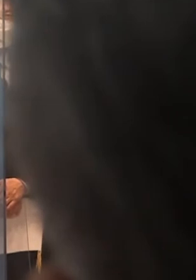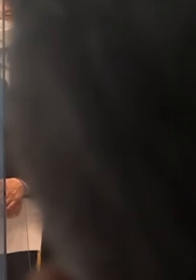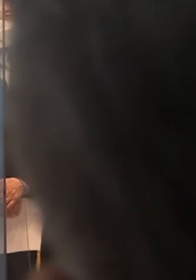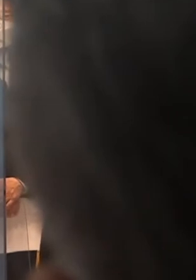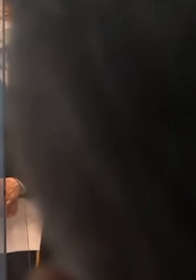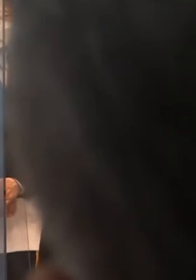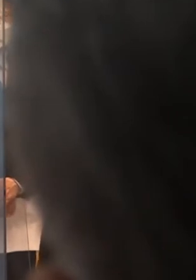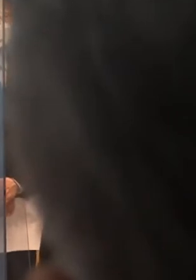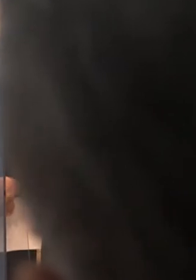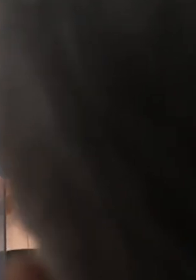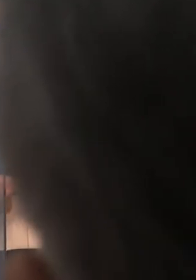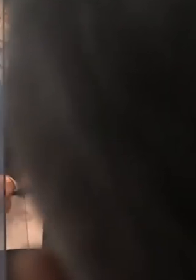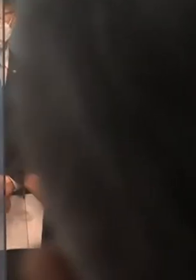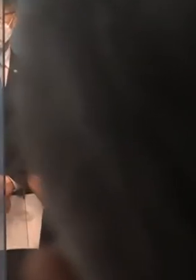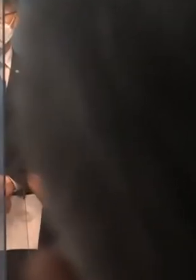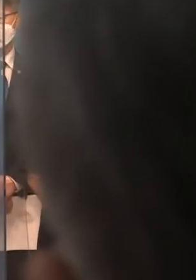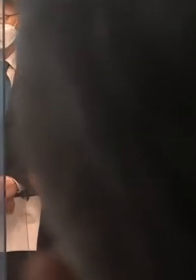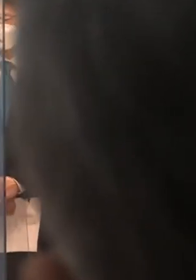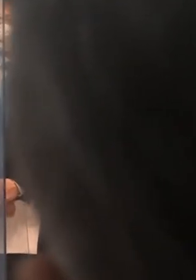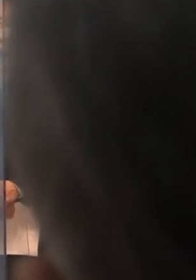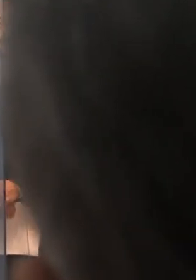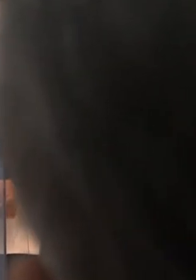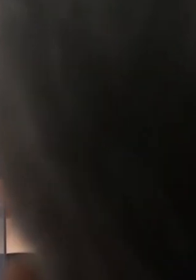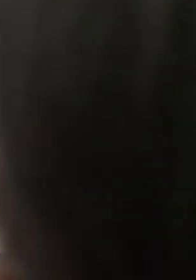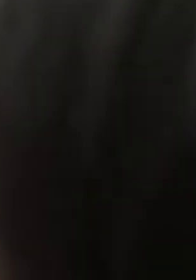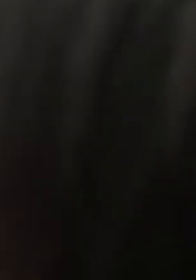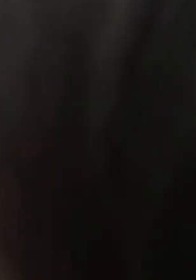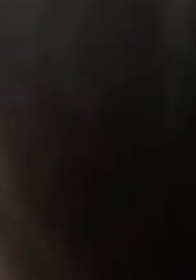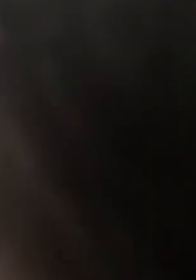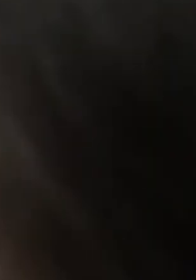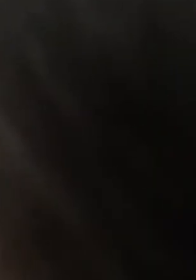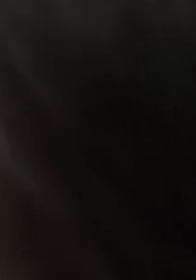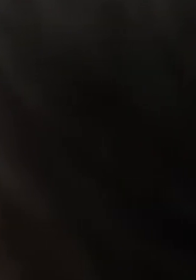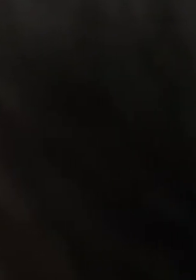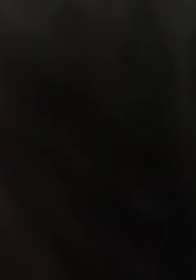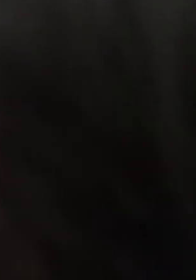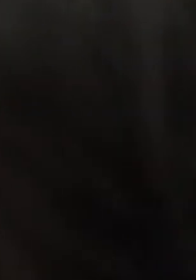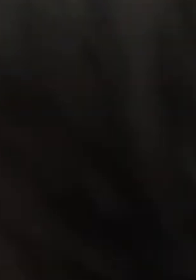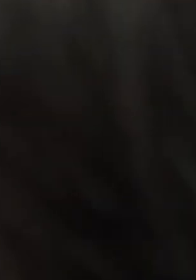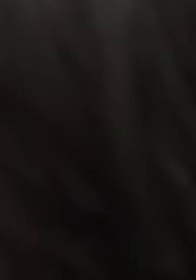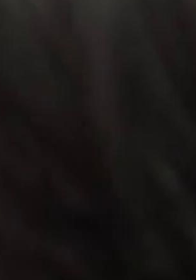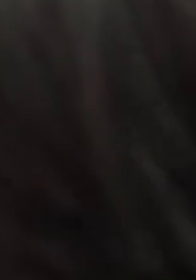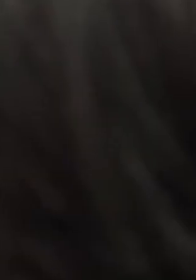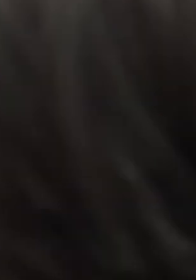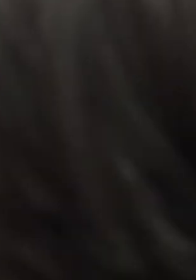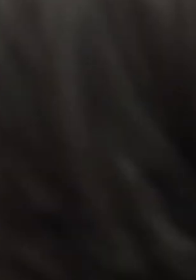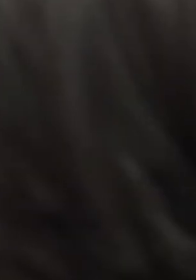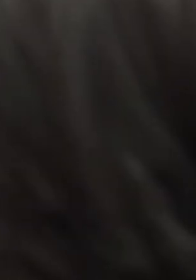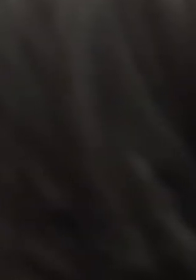의원님이십니다. 네, 그러면 지금부터 준비된 기자회견문 사전 덕후해드린 대로